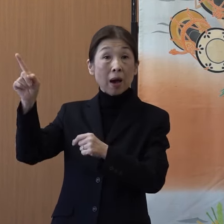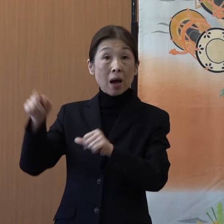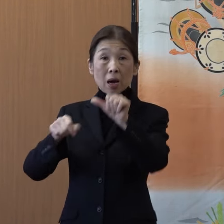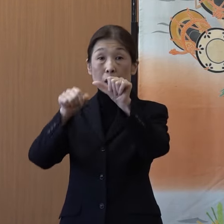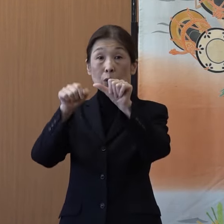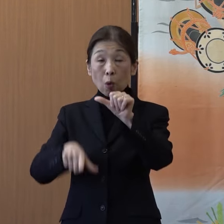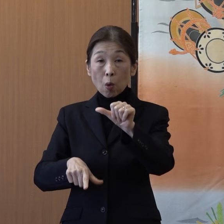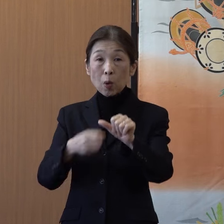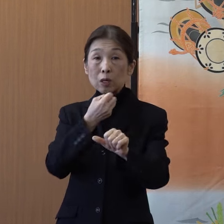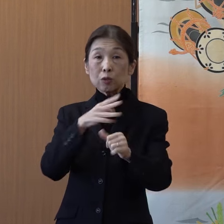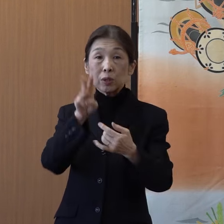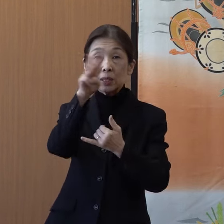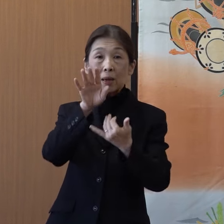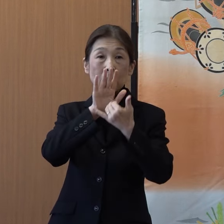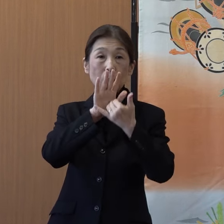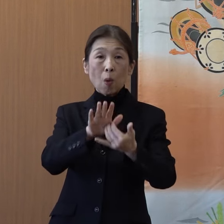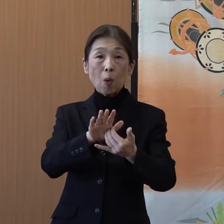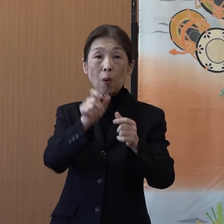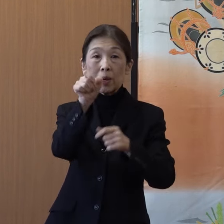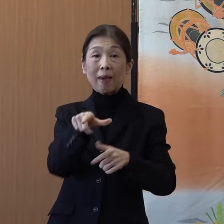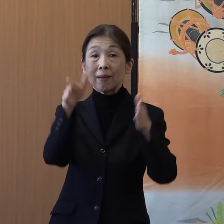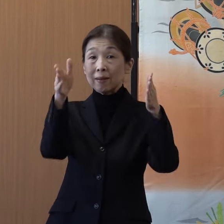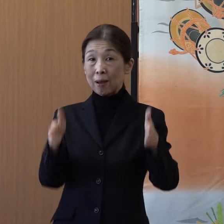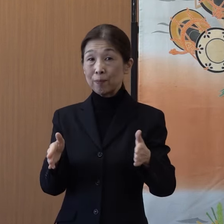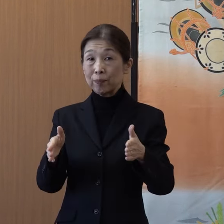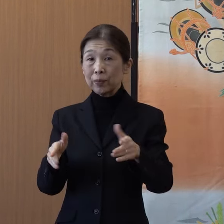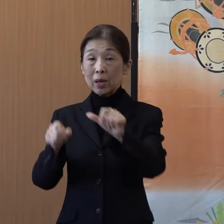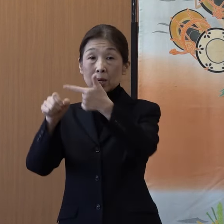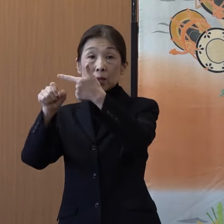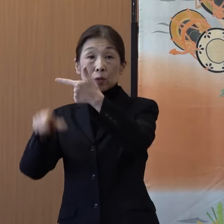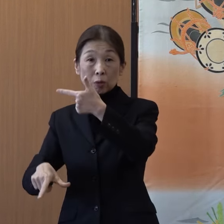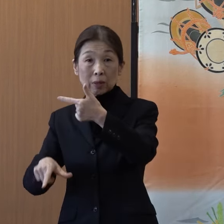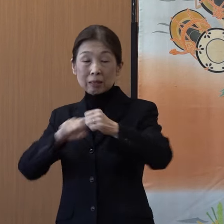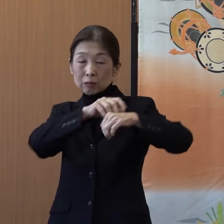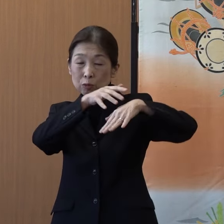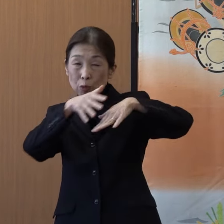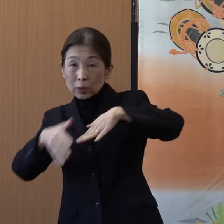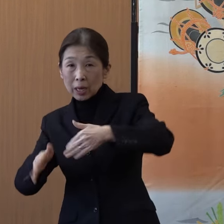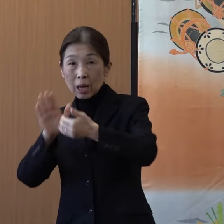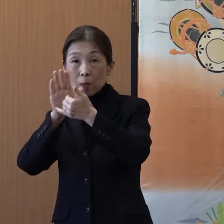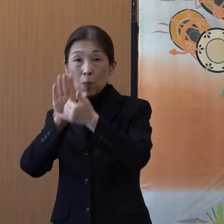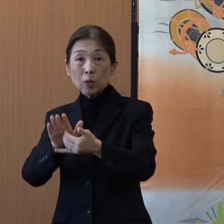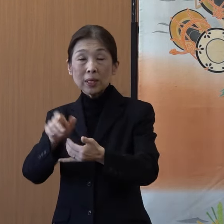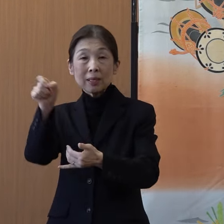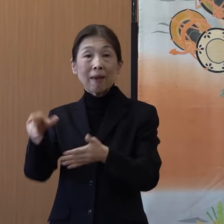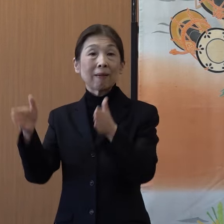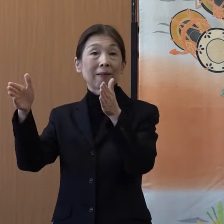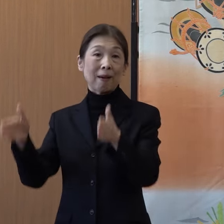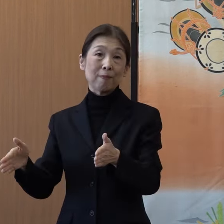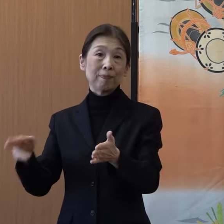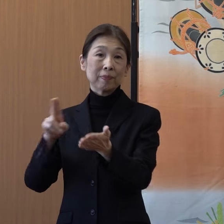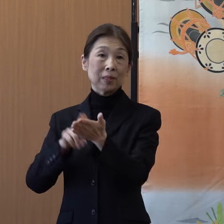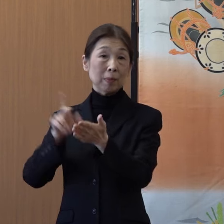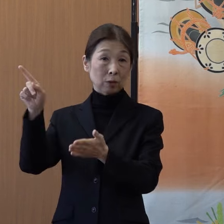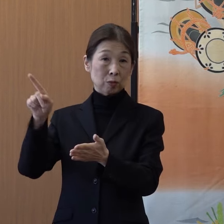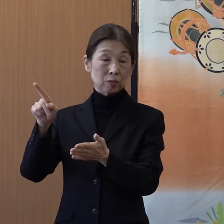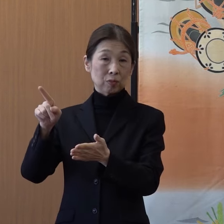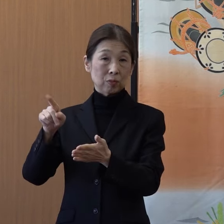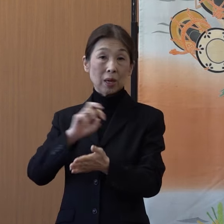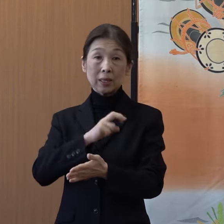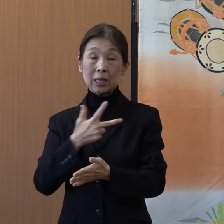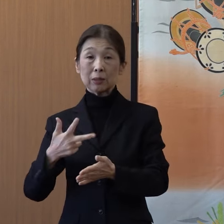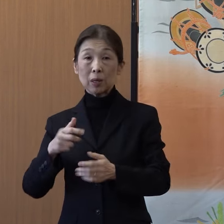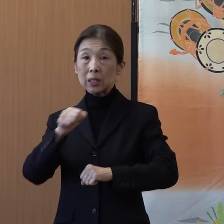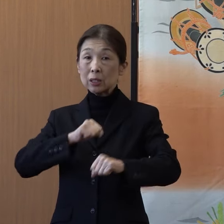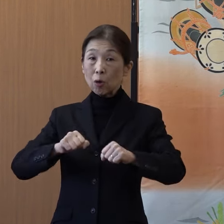水防月間、6月を土砂災害防止月間と定め、本市でも各種の取り組みを実施